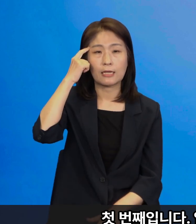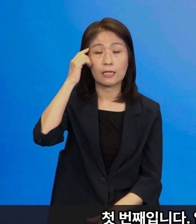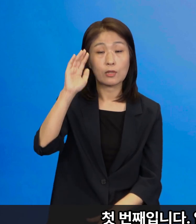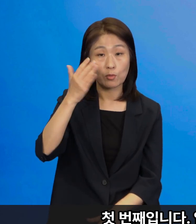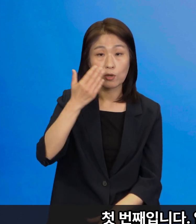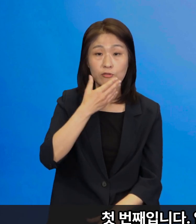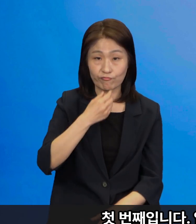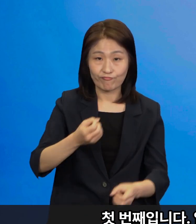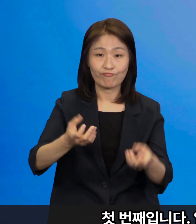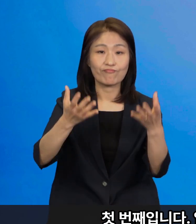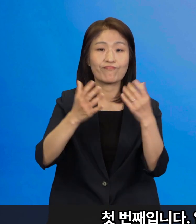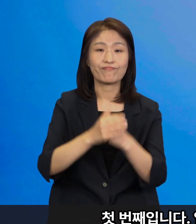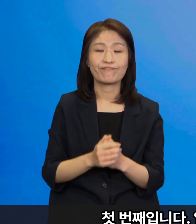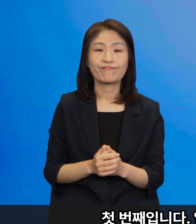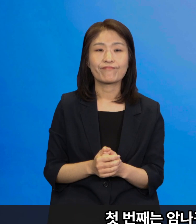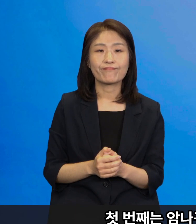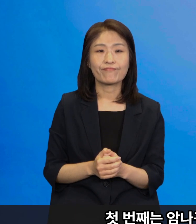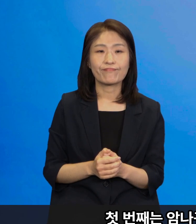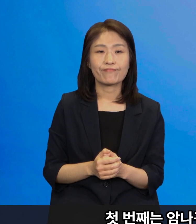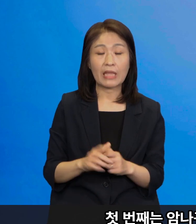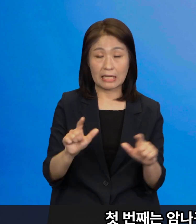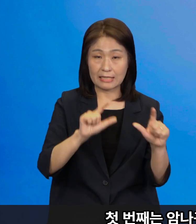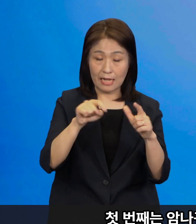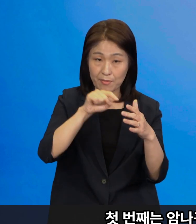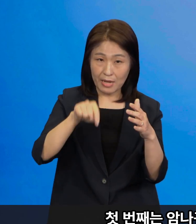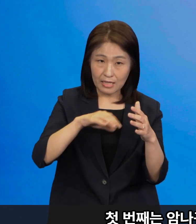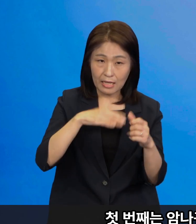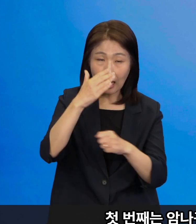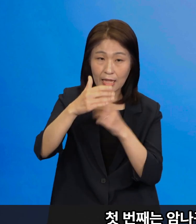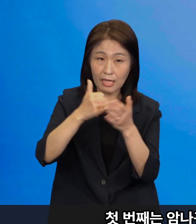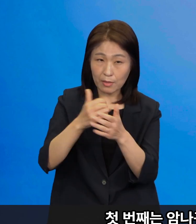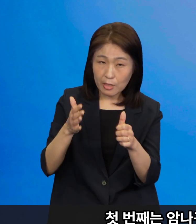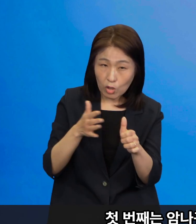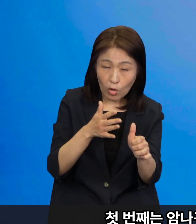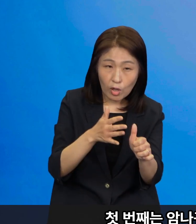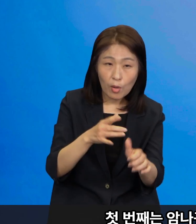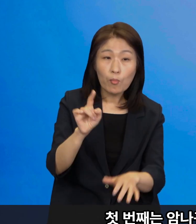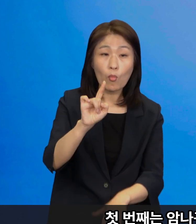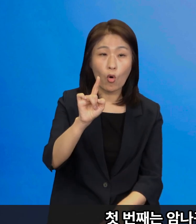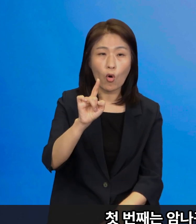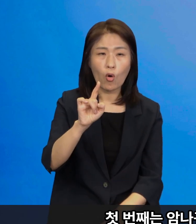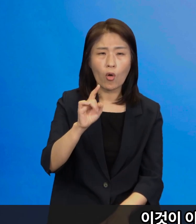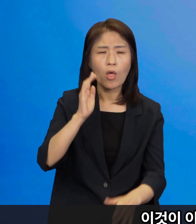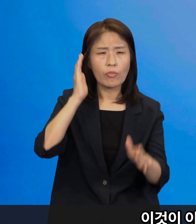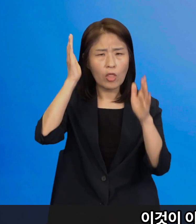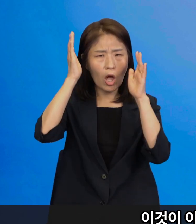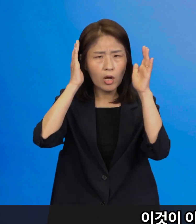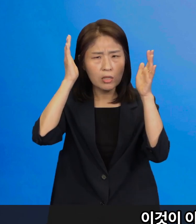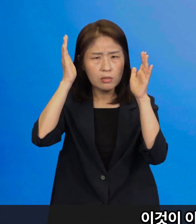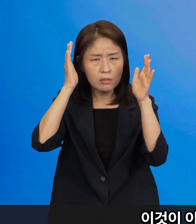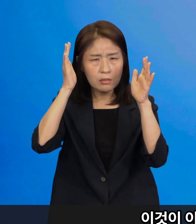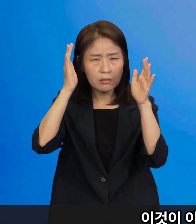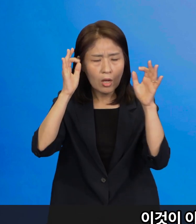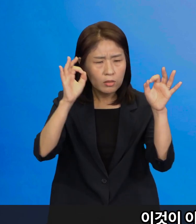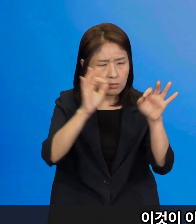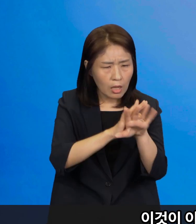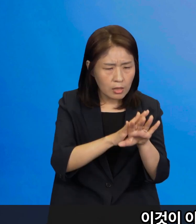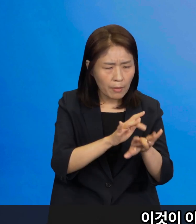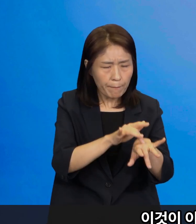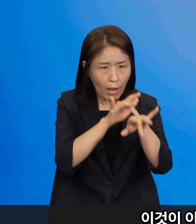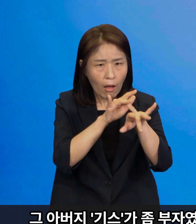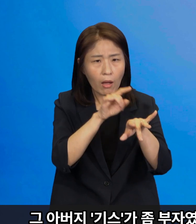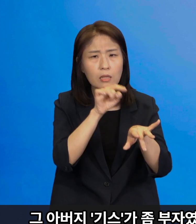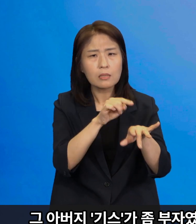첫 번째입니다. 일상에 감춰진 하나님의 손길 첫 번째는 암나귀들을 잃어버린 사건입니다. 자, 이것이 이제 사건의